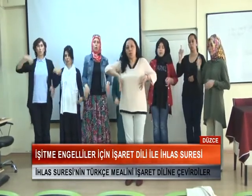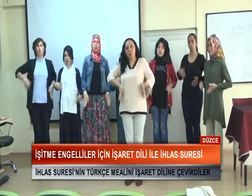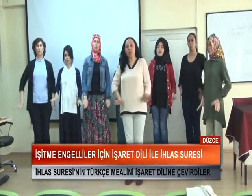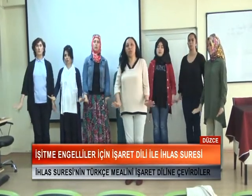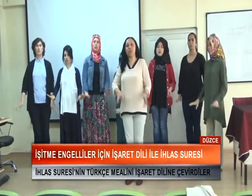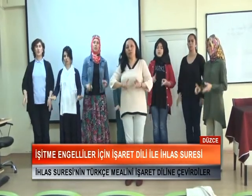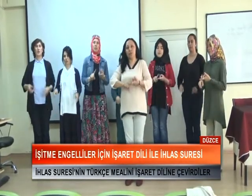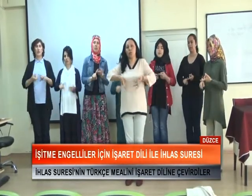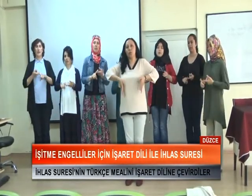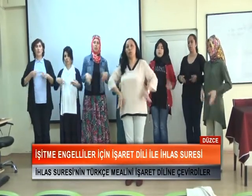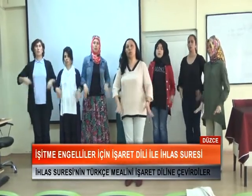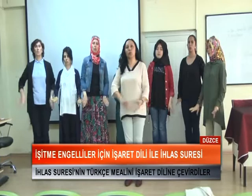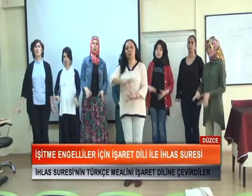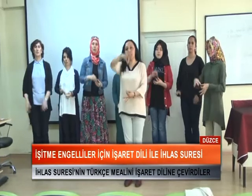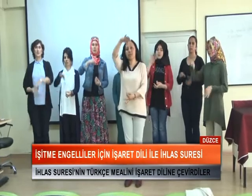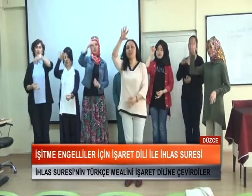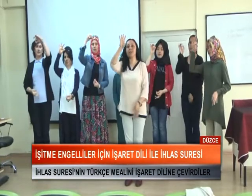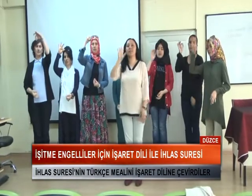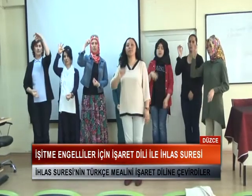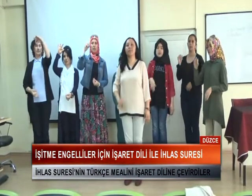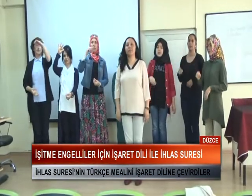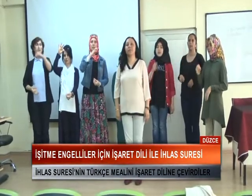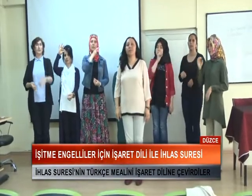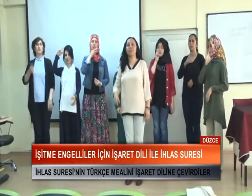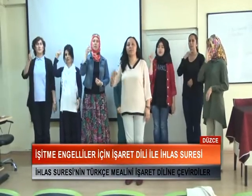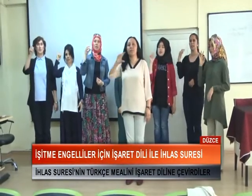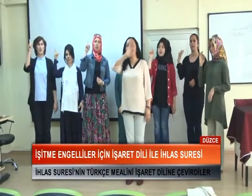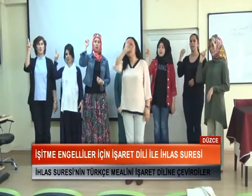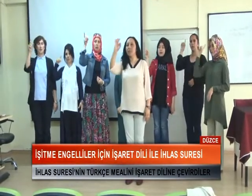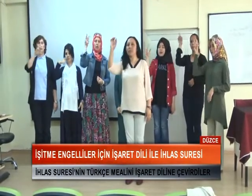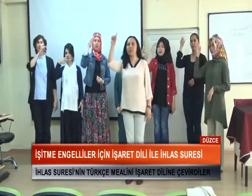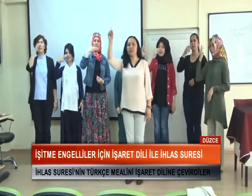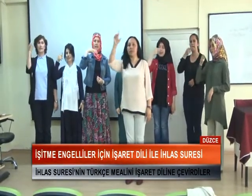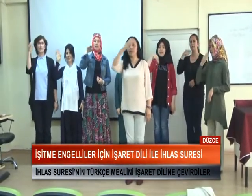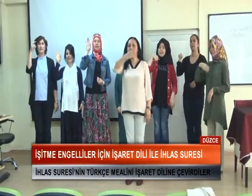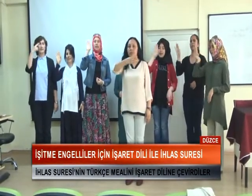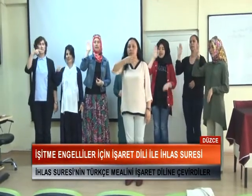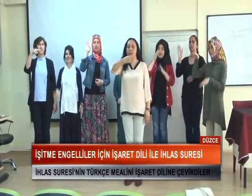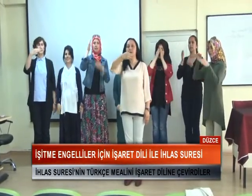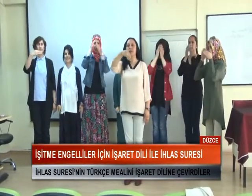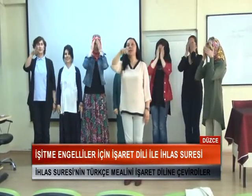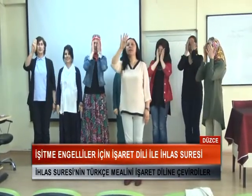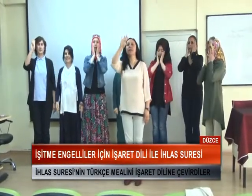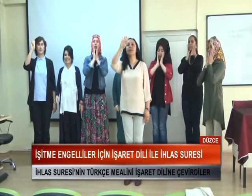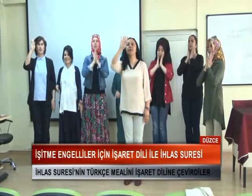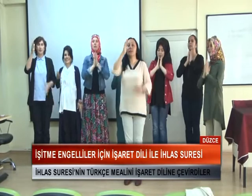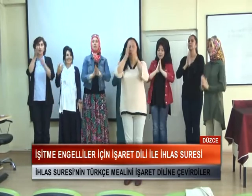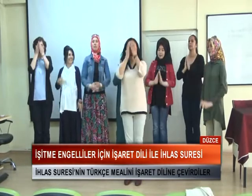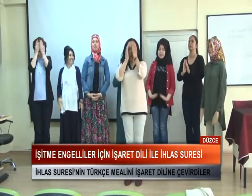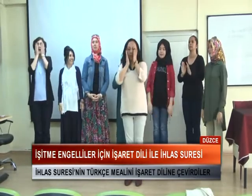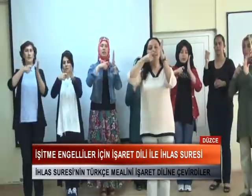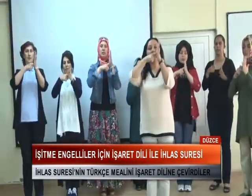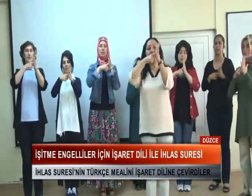O doğurmamış ve doğurmamıştır. Hiçbir şey ona denil değildir. İhlas Suresinin